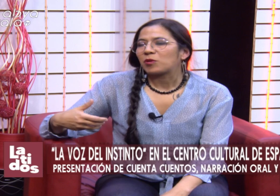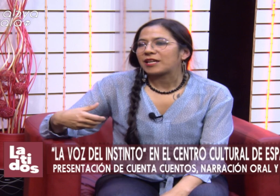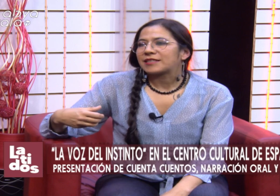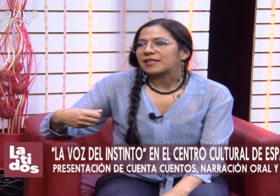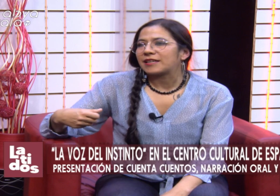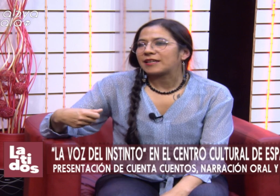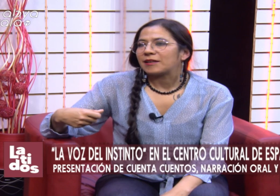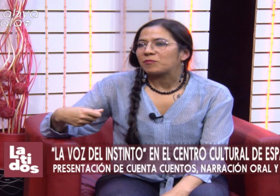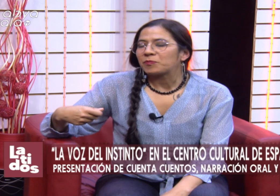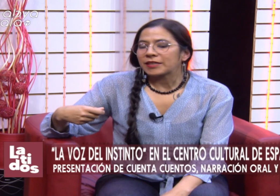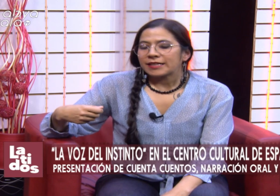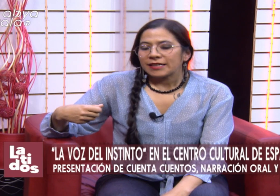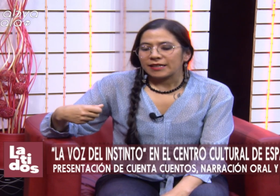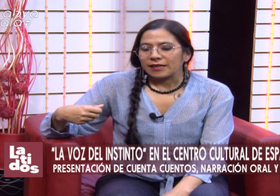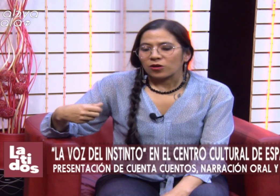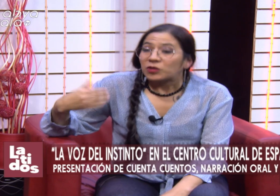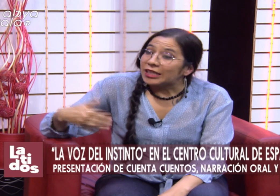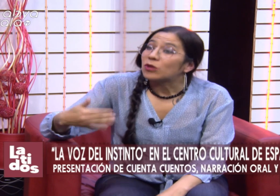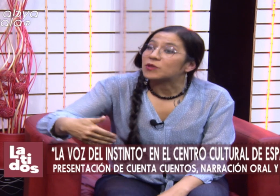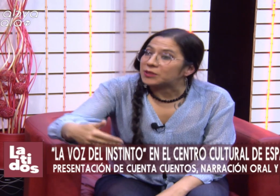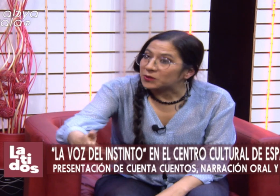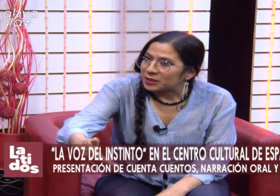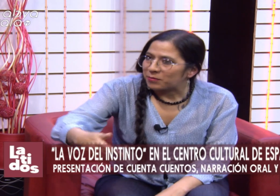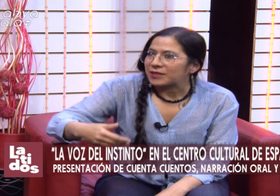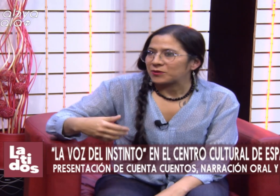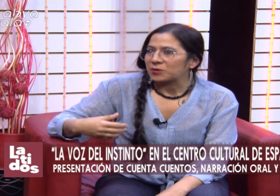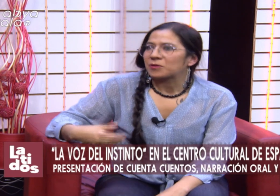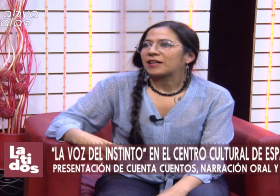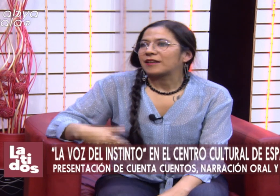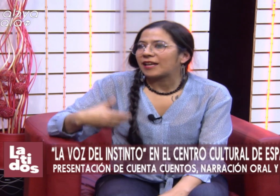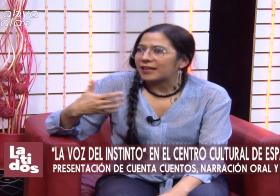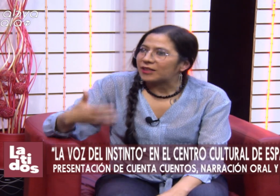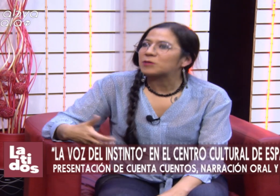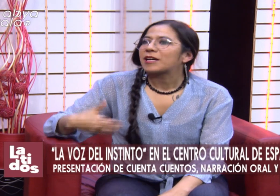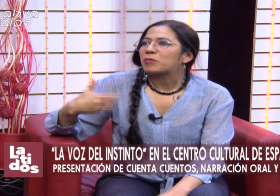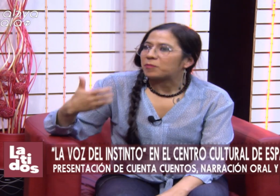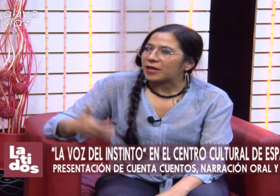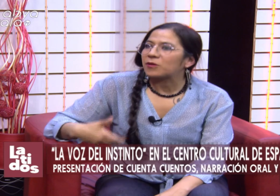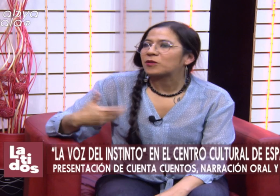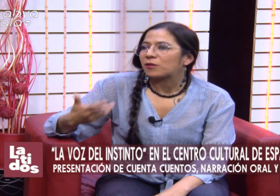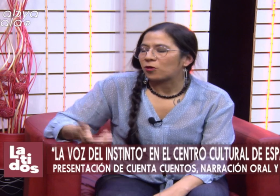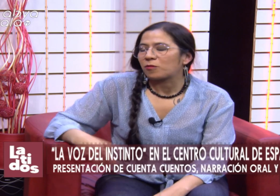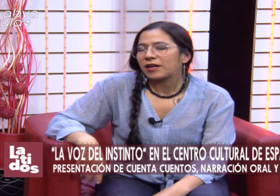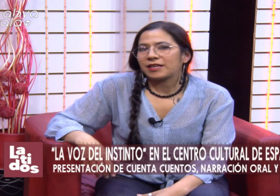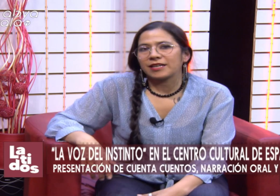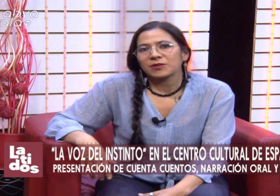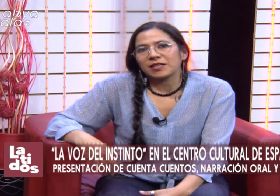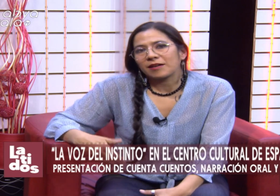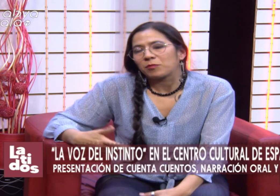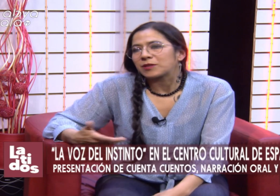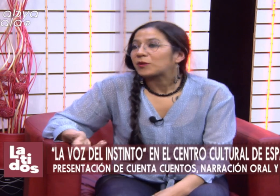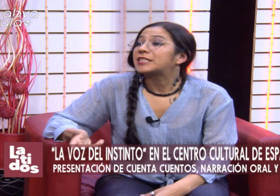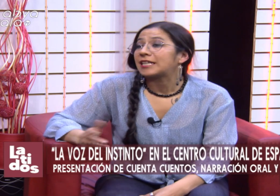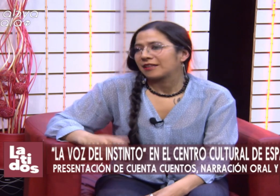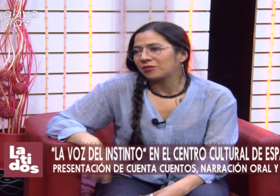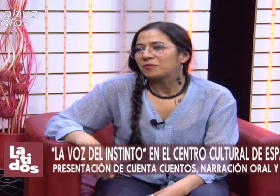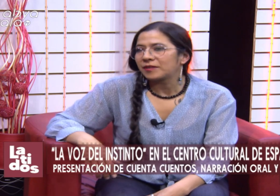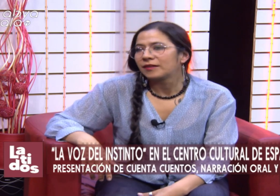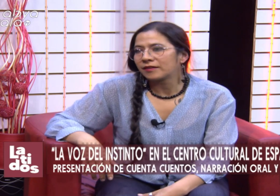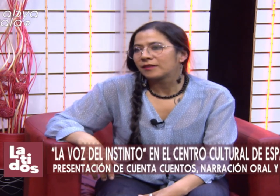hacer continuos estos espacios, ¿no? Que la gente los vaya apropiando de otra forma y eso será pues lo que sigue, ¿no? Esperemos que así